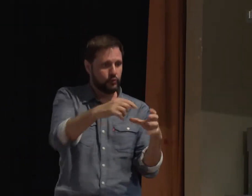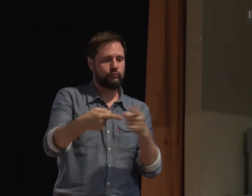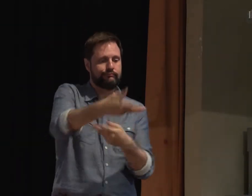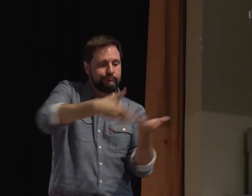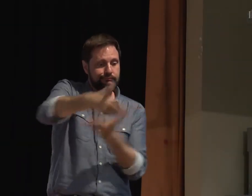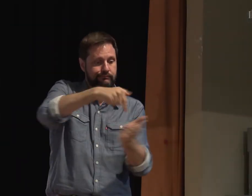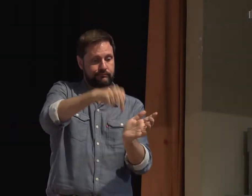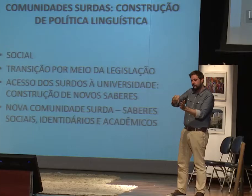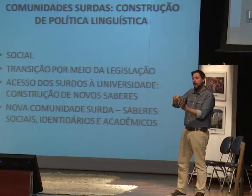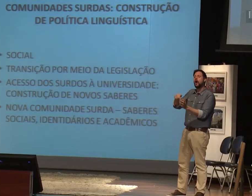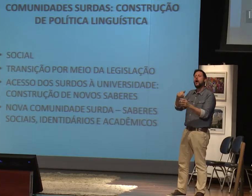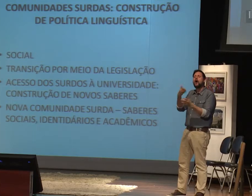meio social, nessa troca.